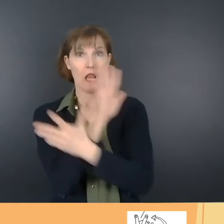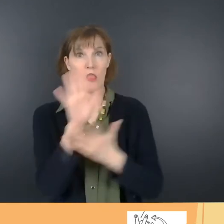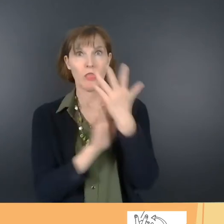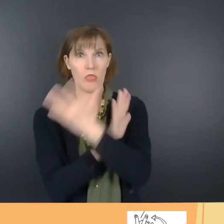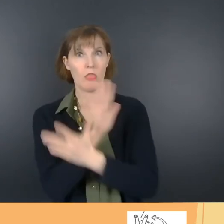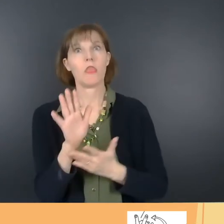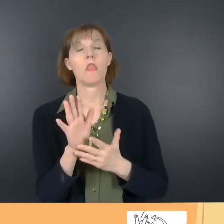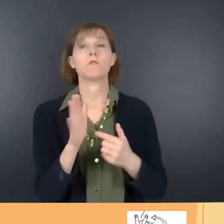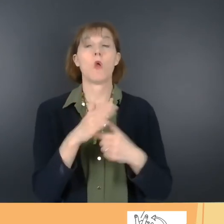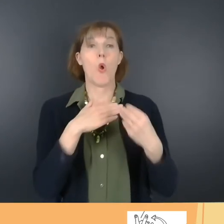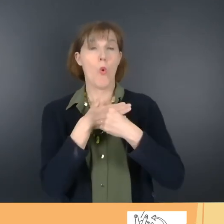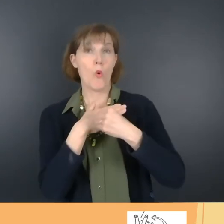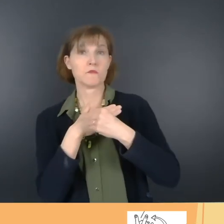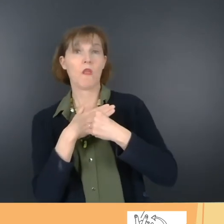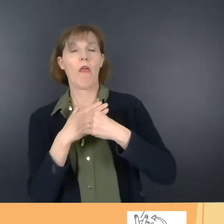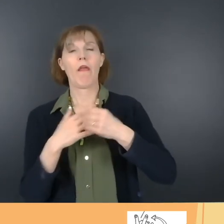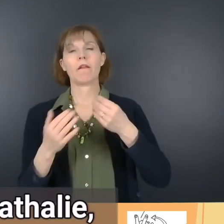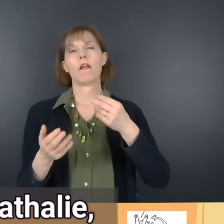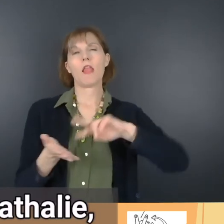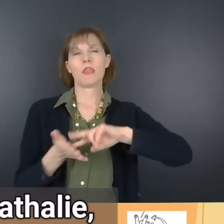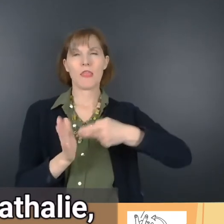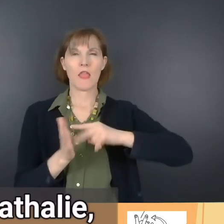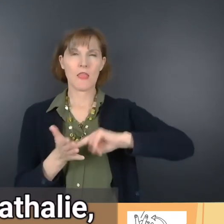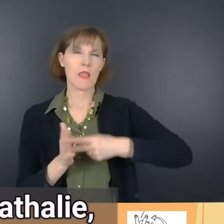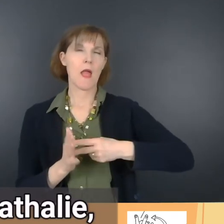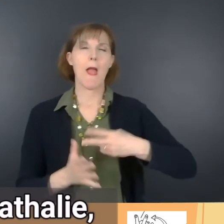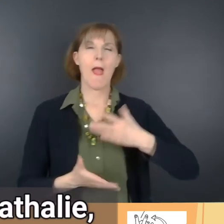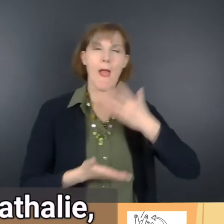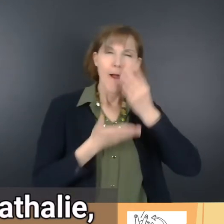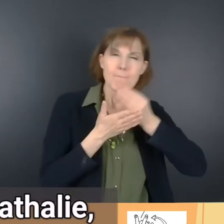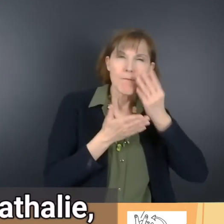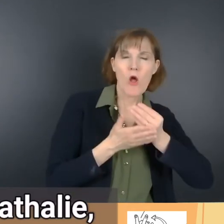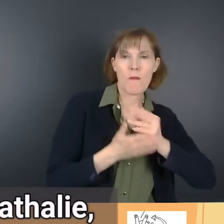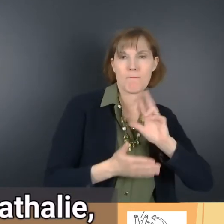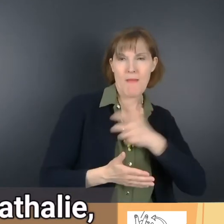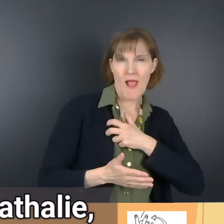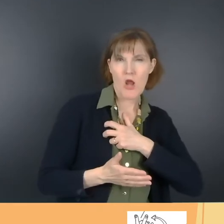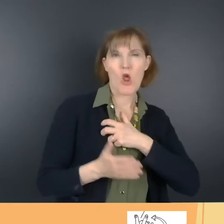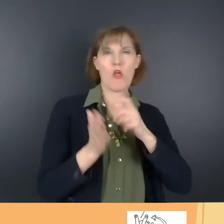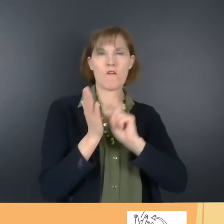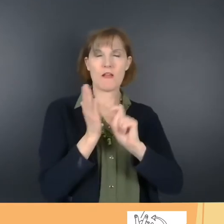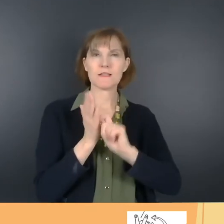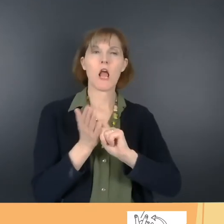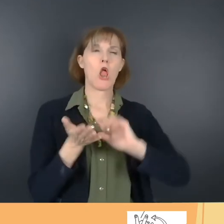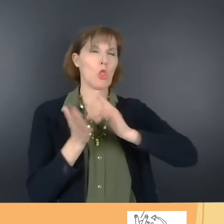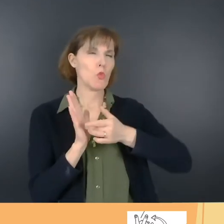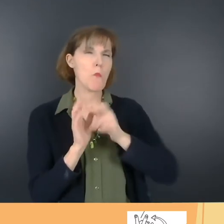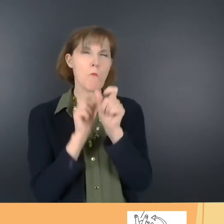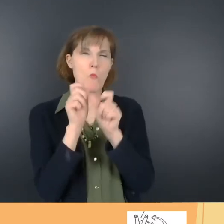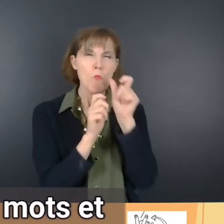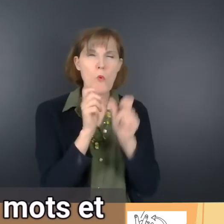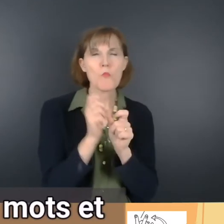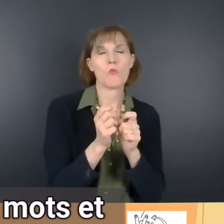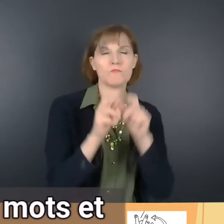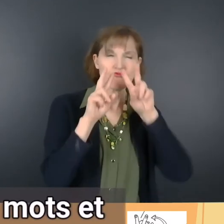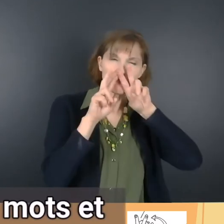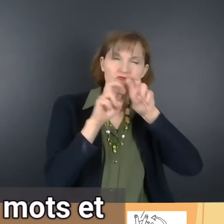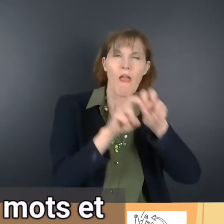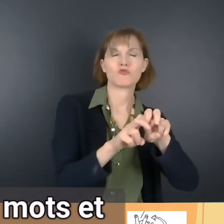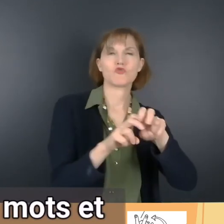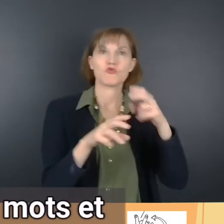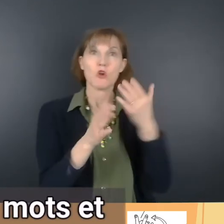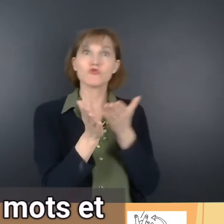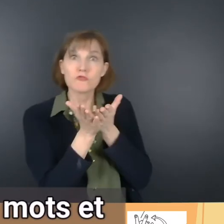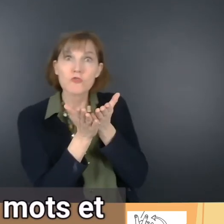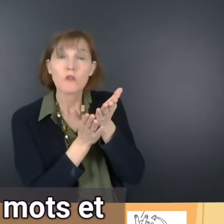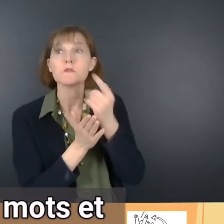bibliques en langue des signes. Conseil de Nathalie. Apprenez le verset en français par cœur. D'abord en français. Notez tous les